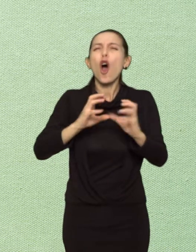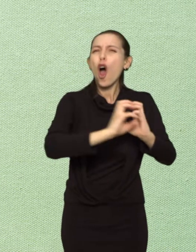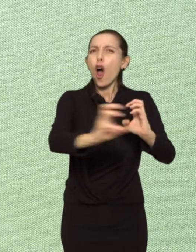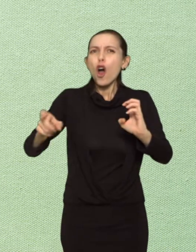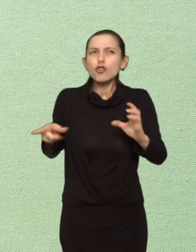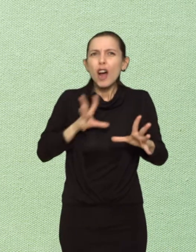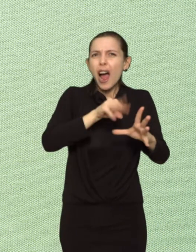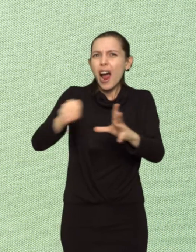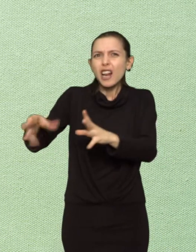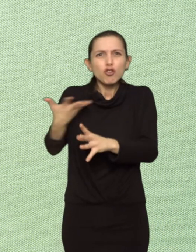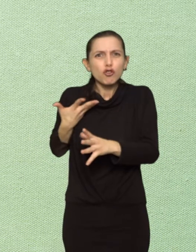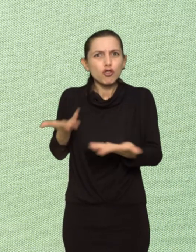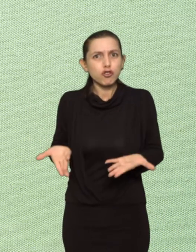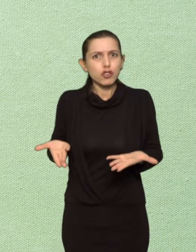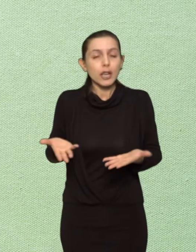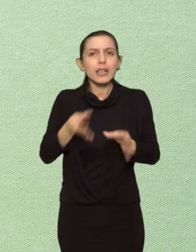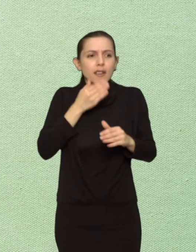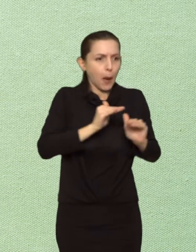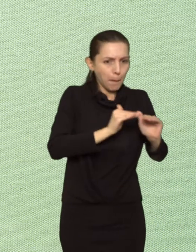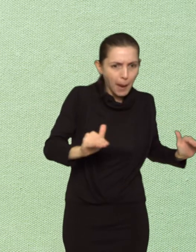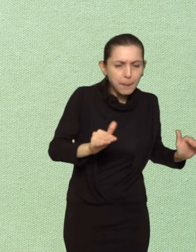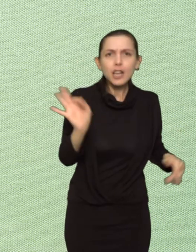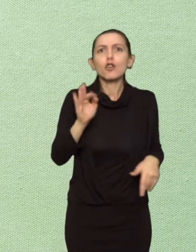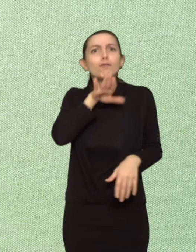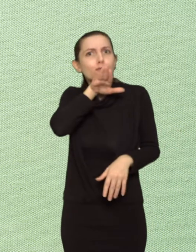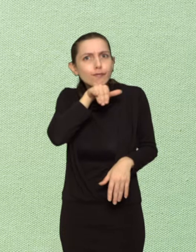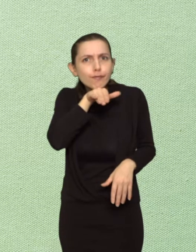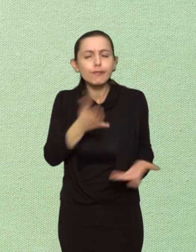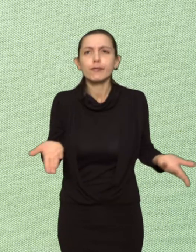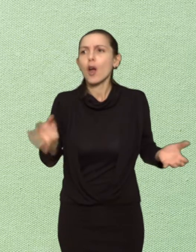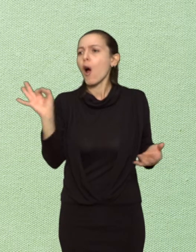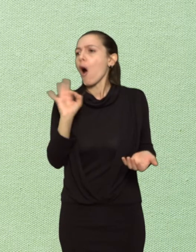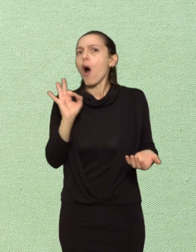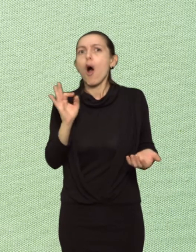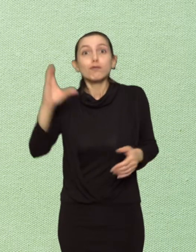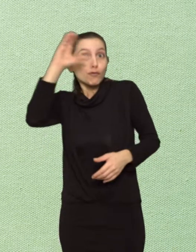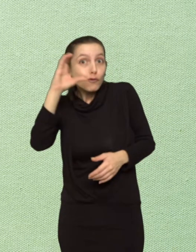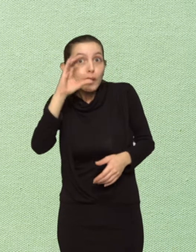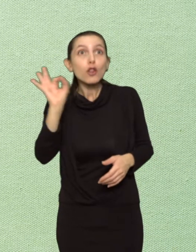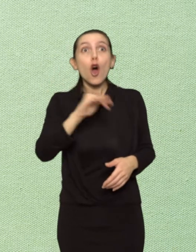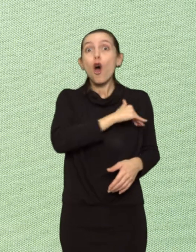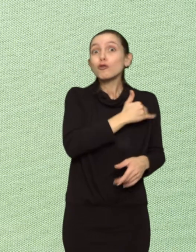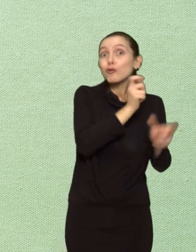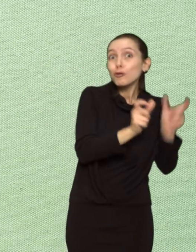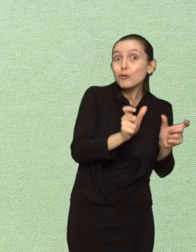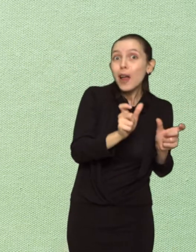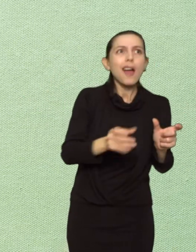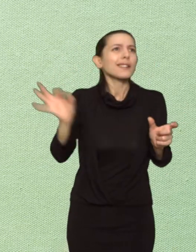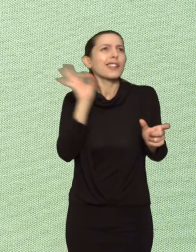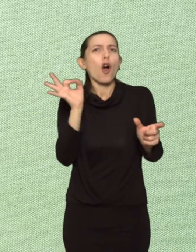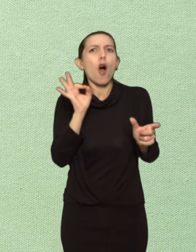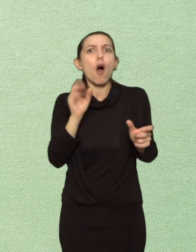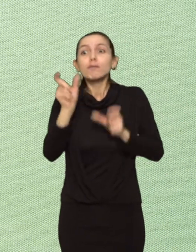sociali. Significa che sono bambini, sono anziani, sono turisti, sono studenti,